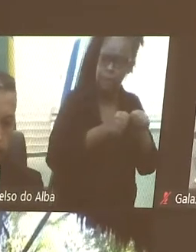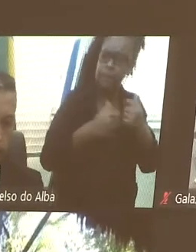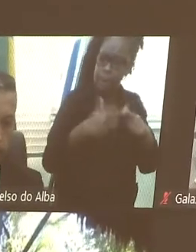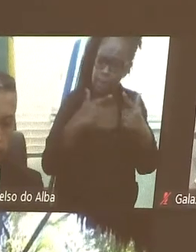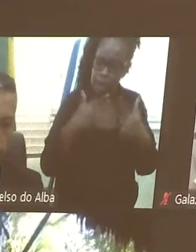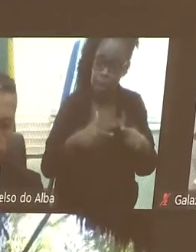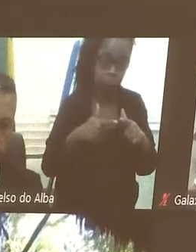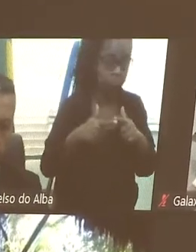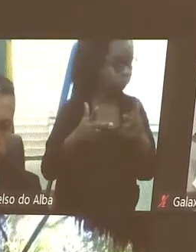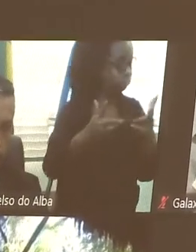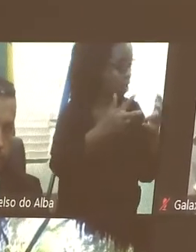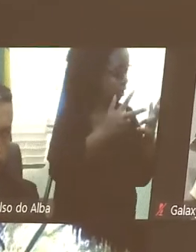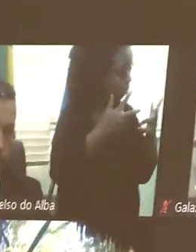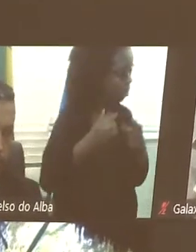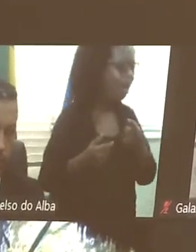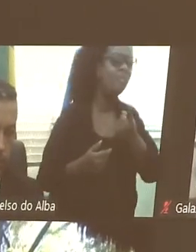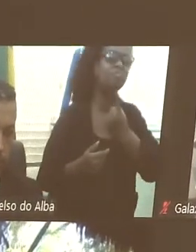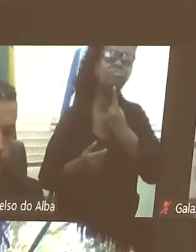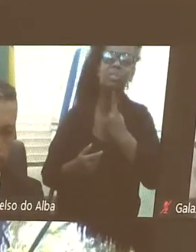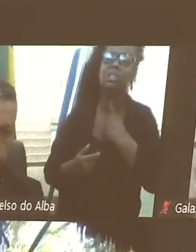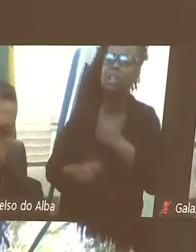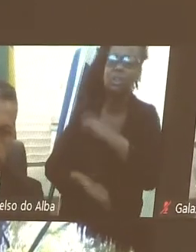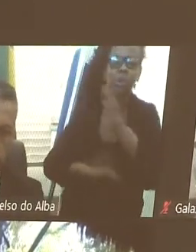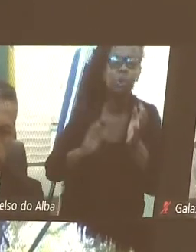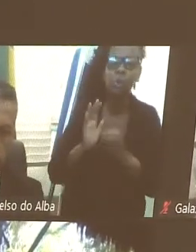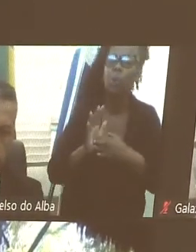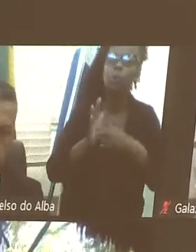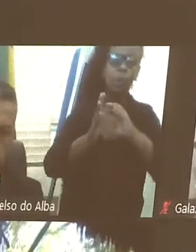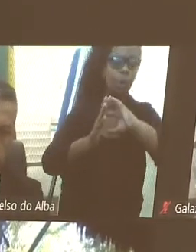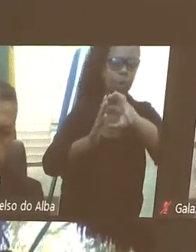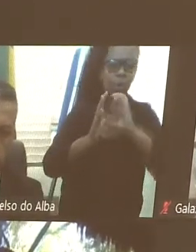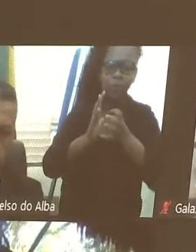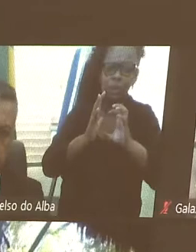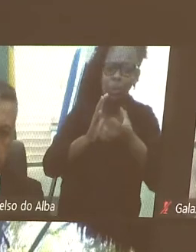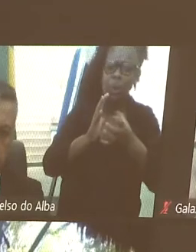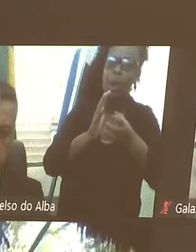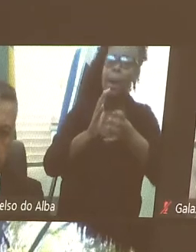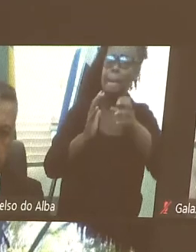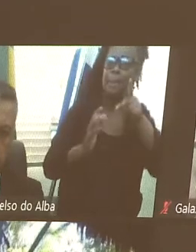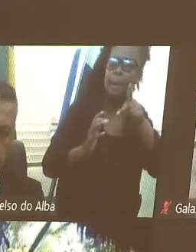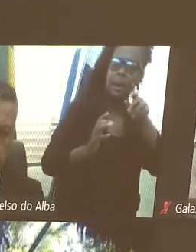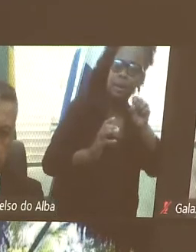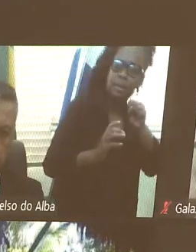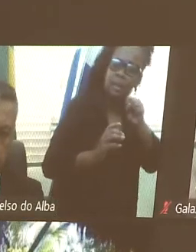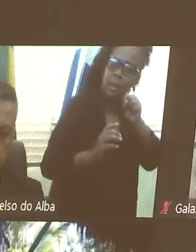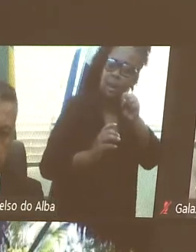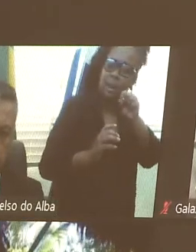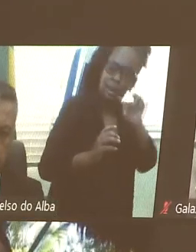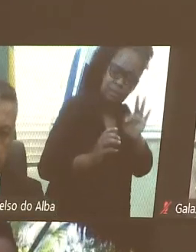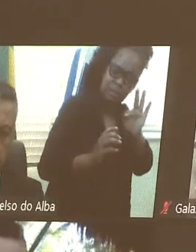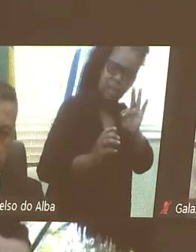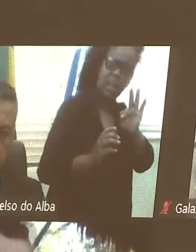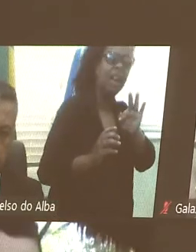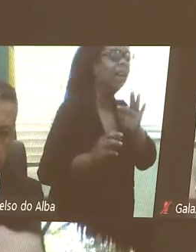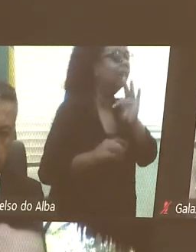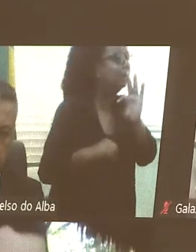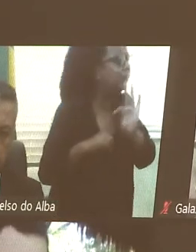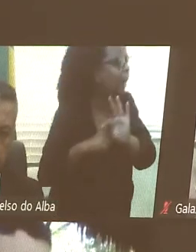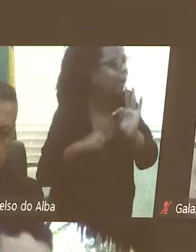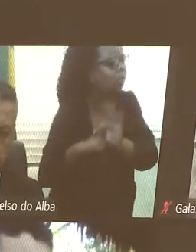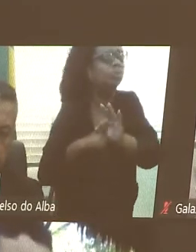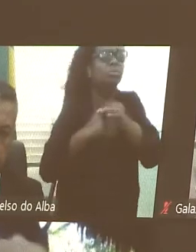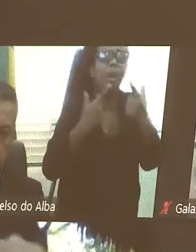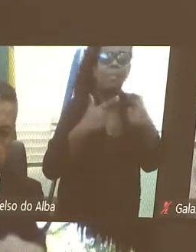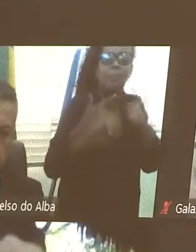a vontade dos servidores que estão lá na ponta dos PSFs, né? Os técnicos de enfermagem, os